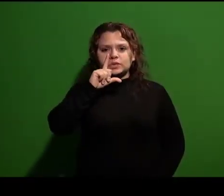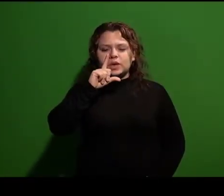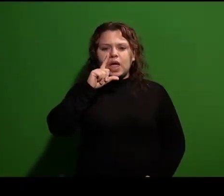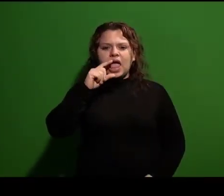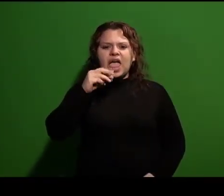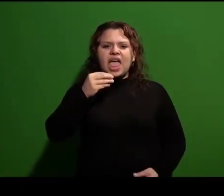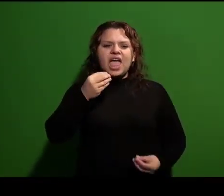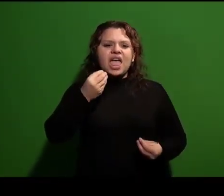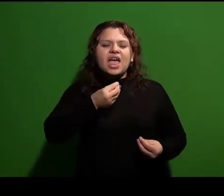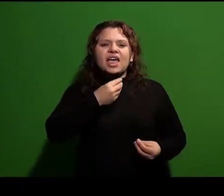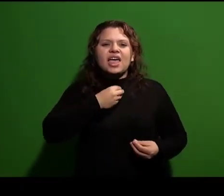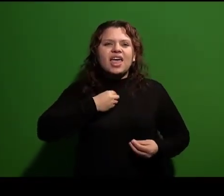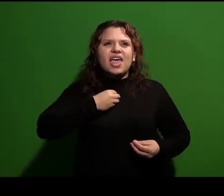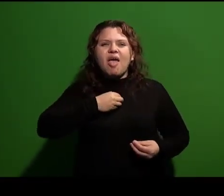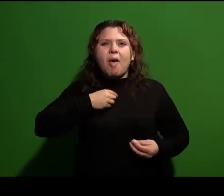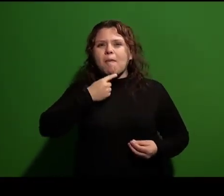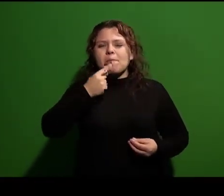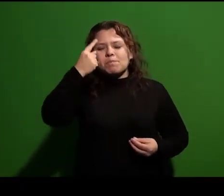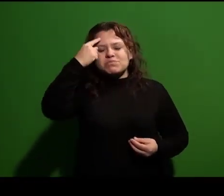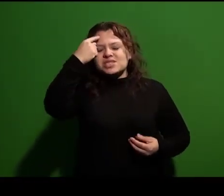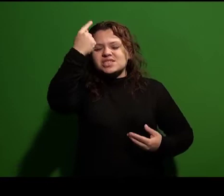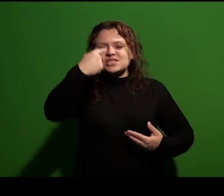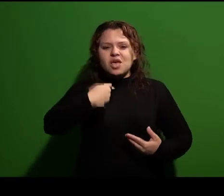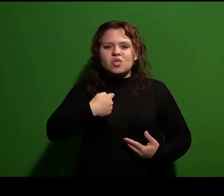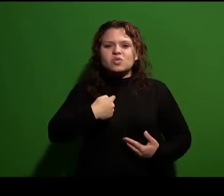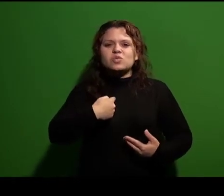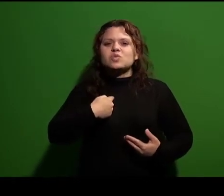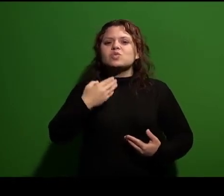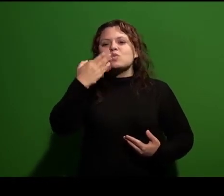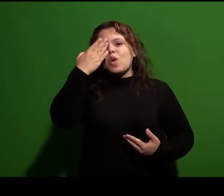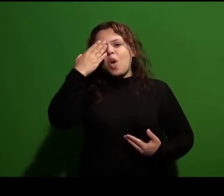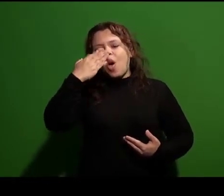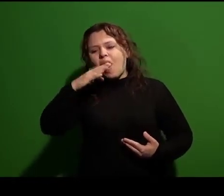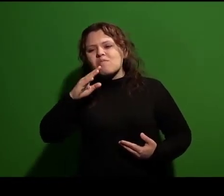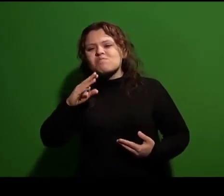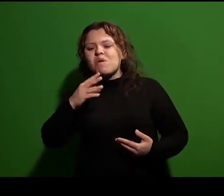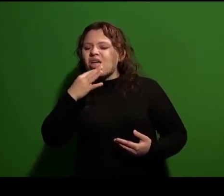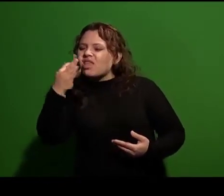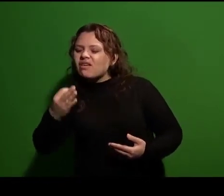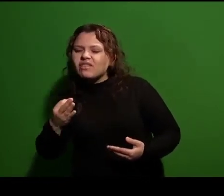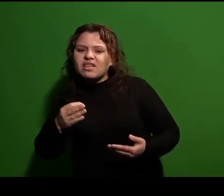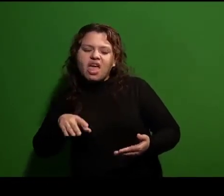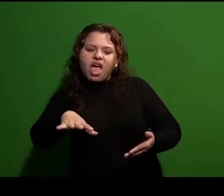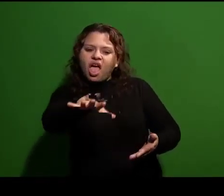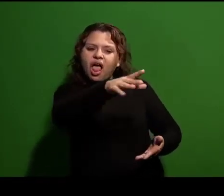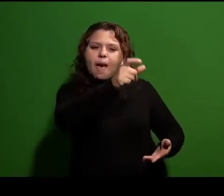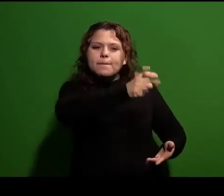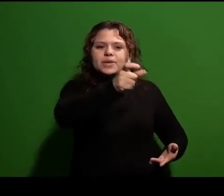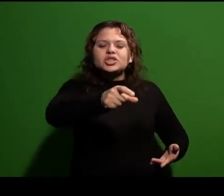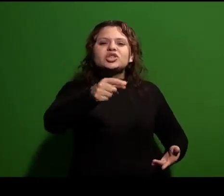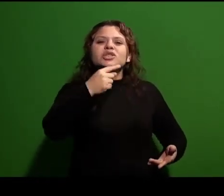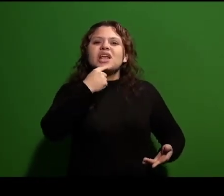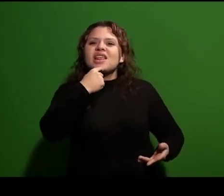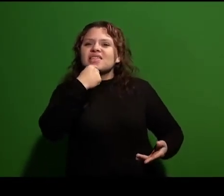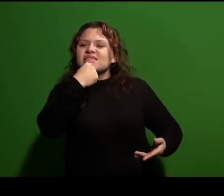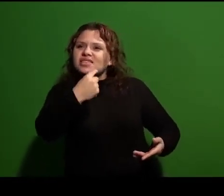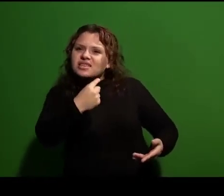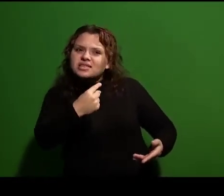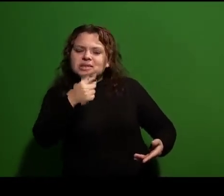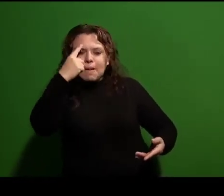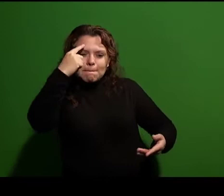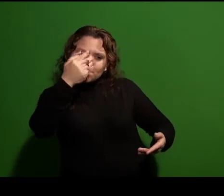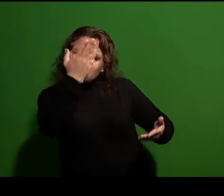Martes 2 de julio. Percepción y realidad. Hay una brecha entre lo que la Odisea dice y lo que